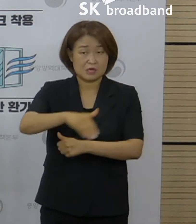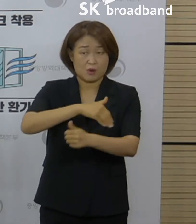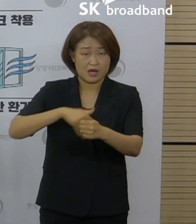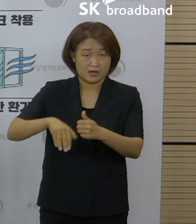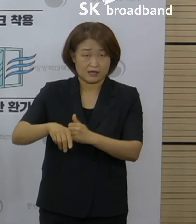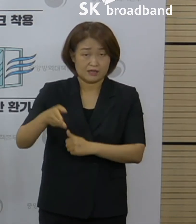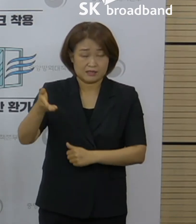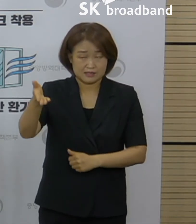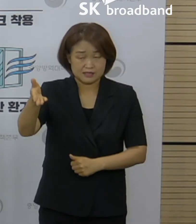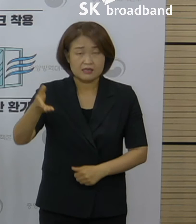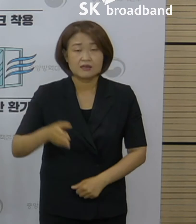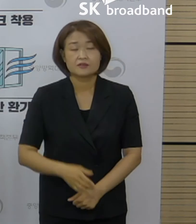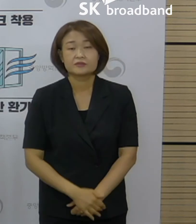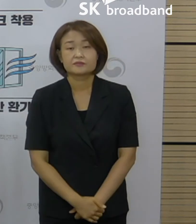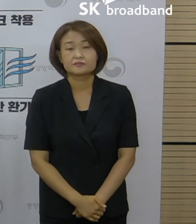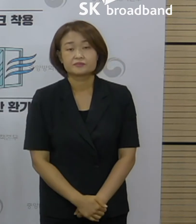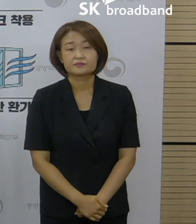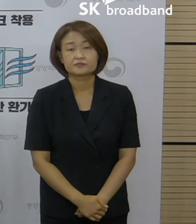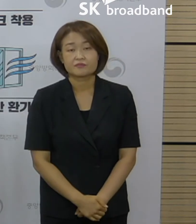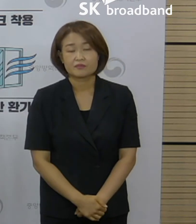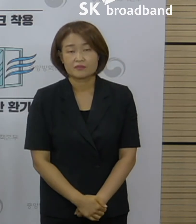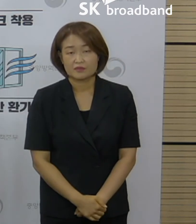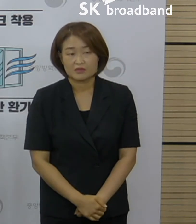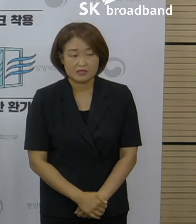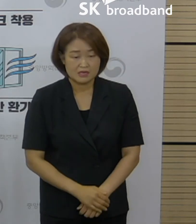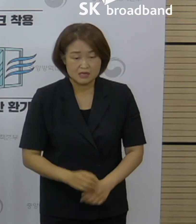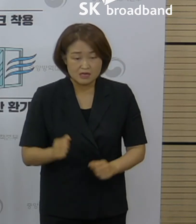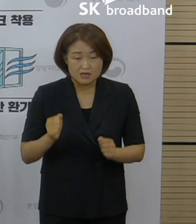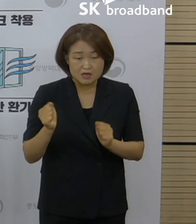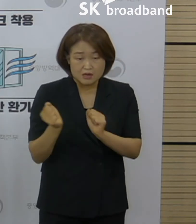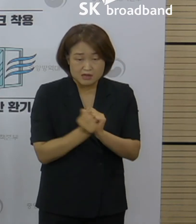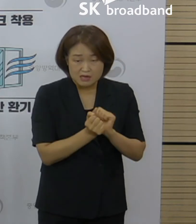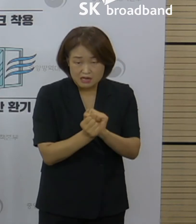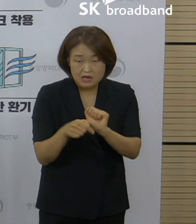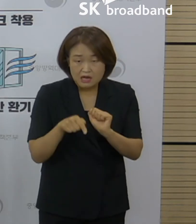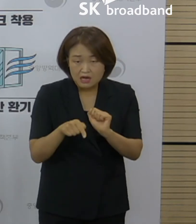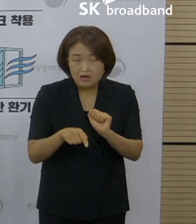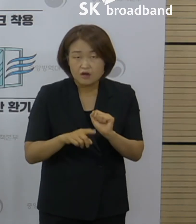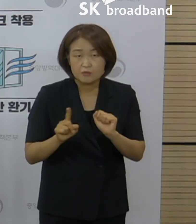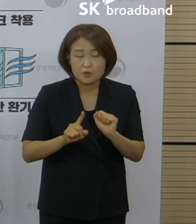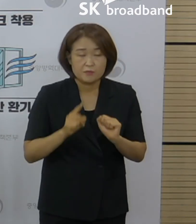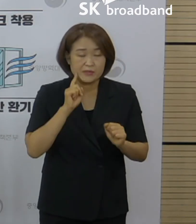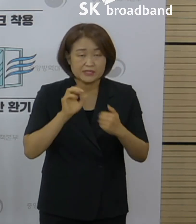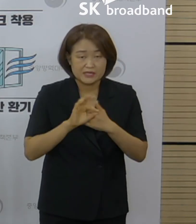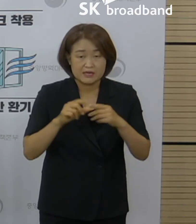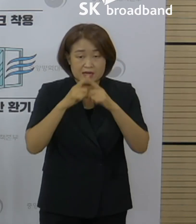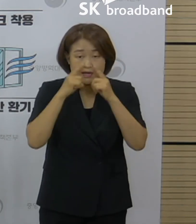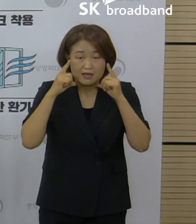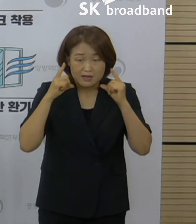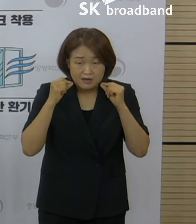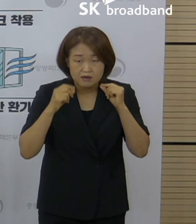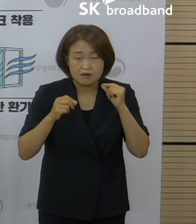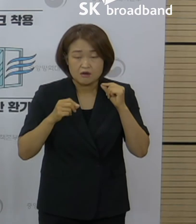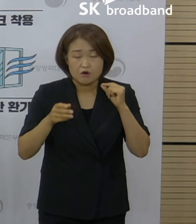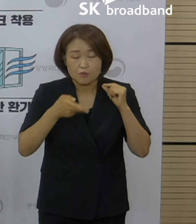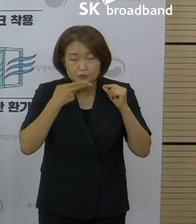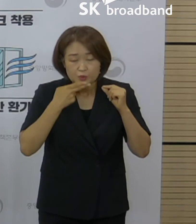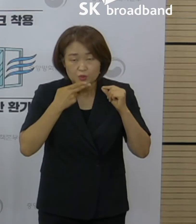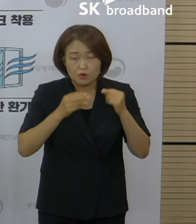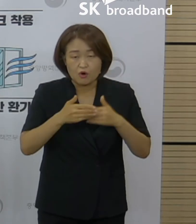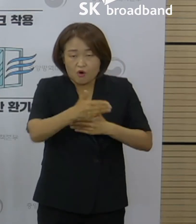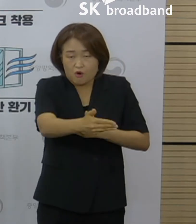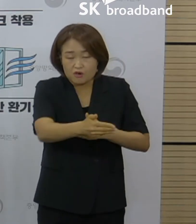코로나 자체의 그 기초재생산지수의 범위는 마스크를 안 하고 거리 두기를 안 하는 자연 상태에서 보통